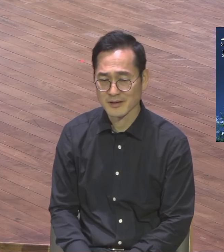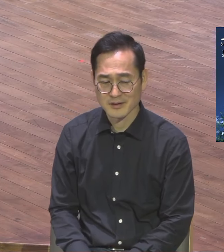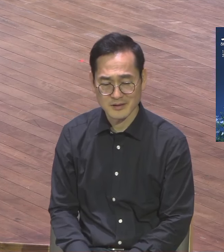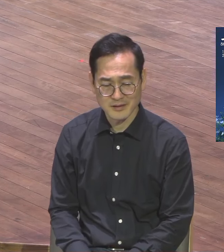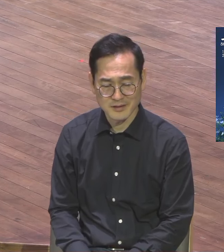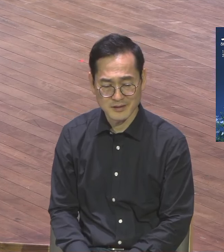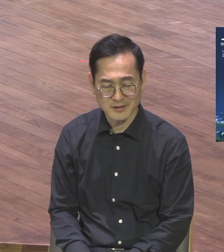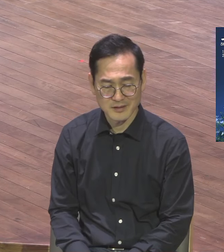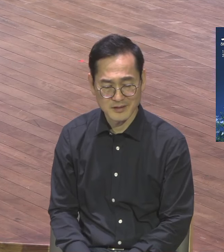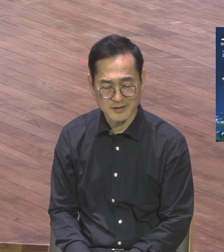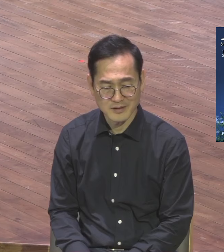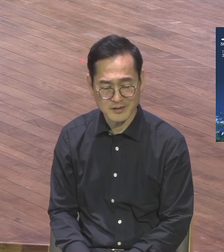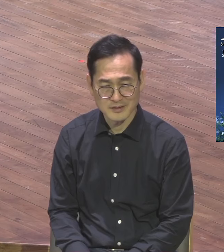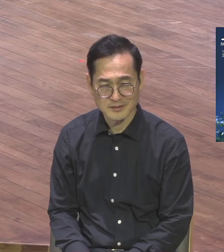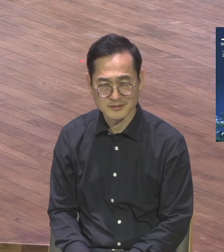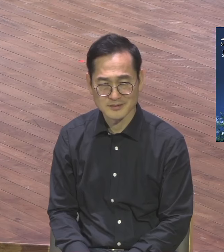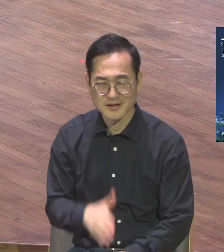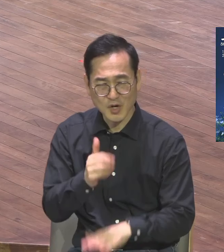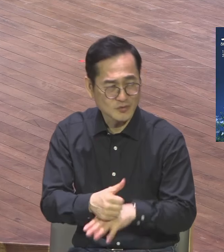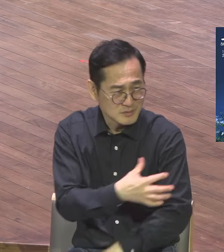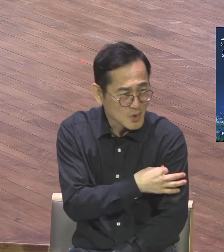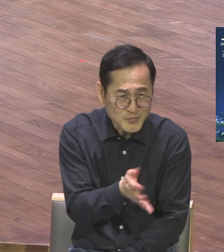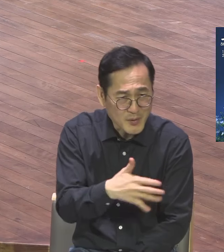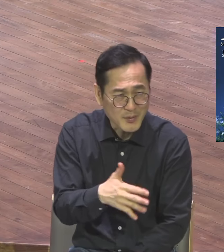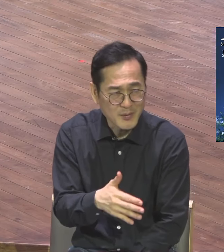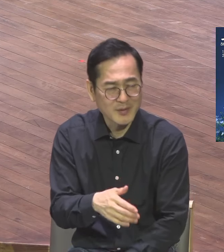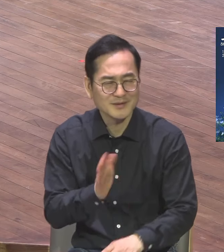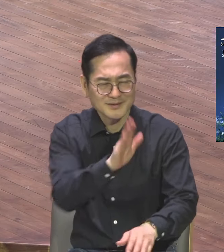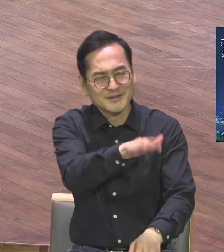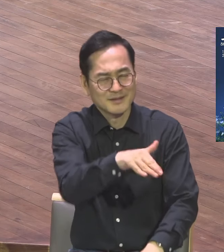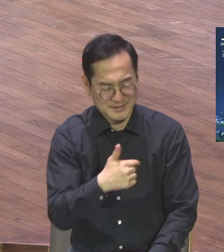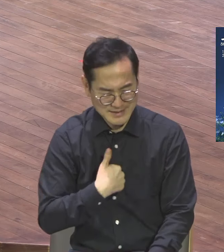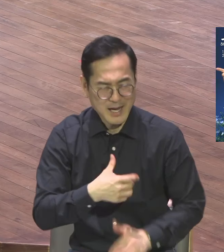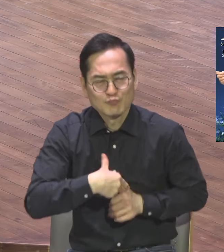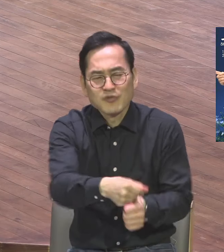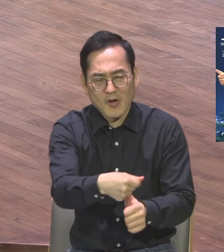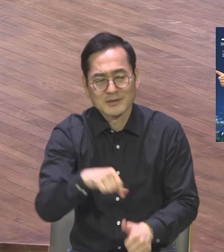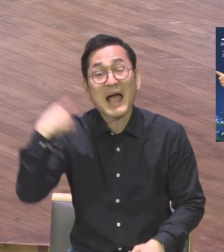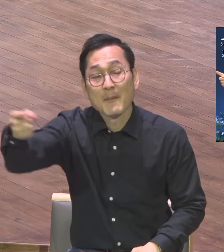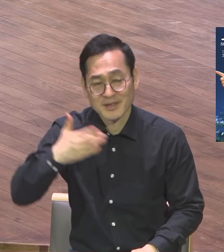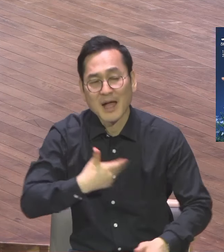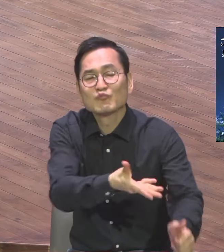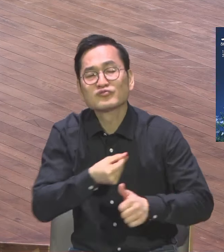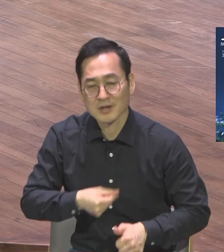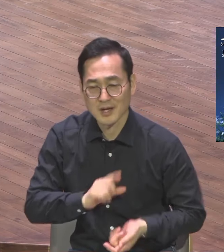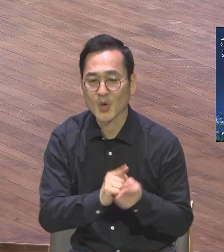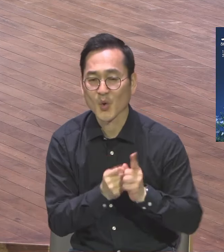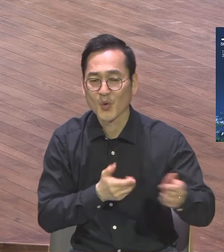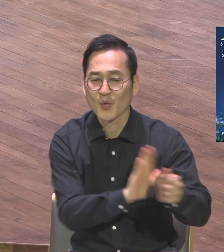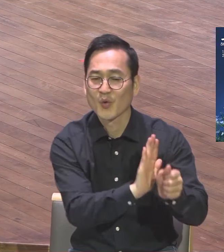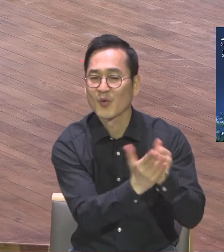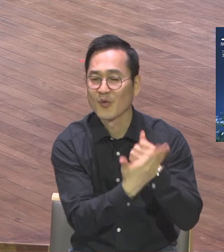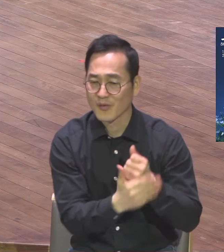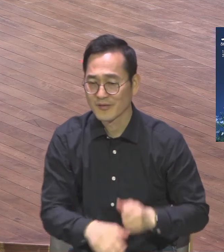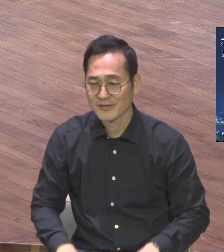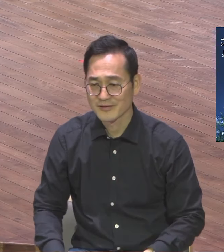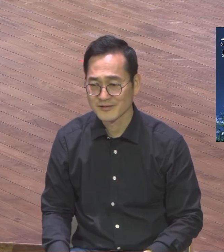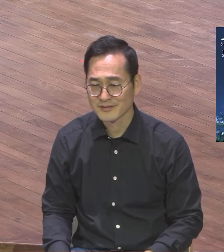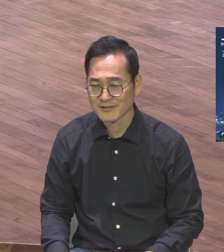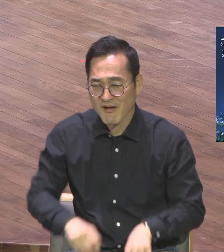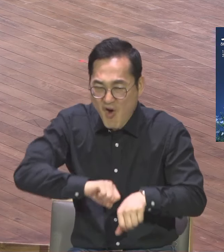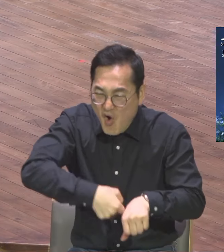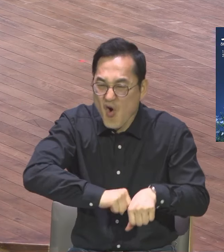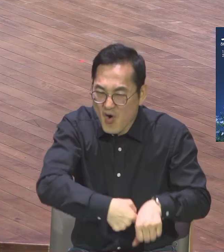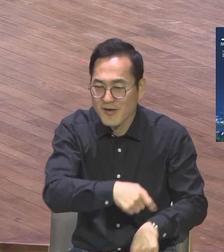네 우리 교회 안 불러라. 내 네 교회 안 갈게. 서로 그런 식으로 하는 목사들 많아요. 네 불러주고 가고.